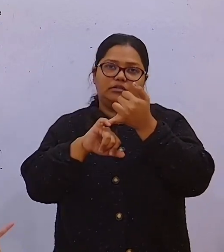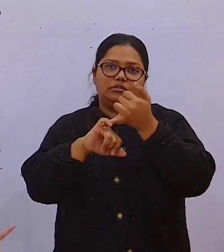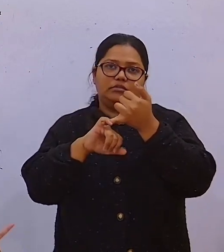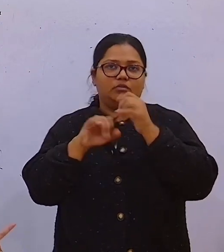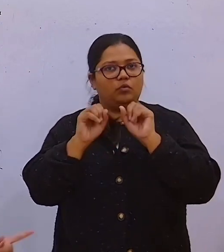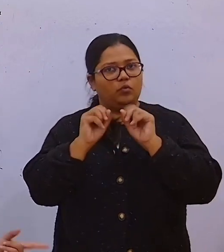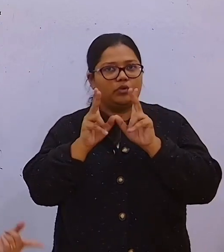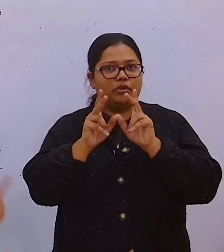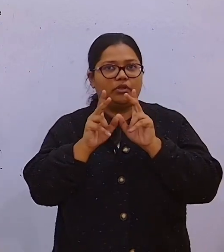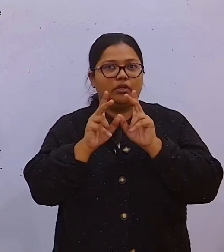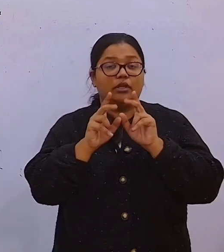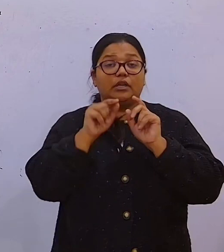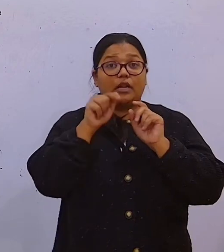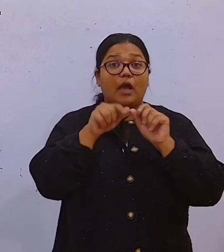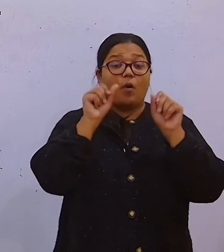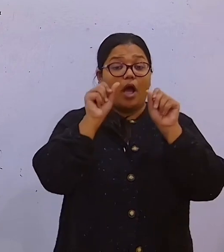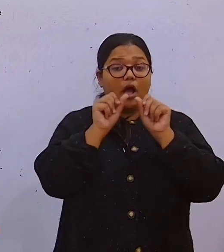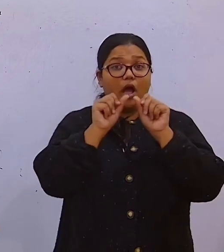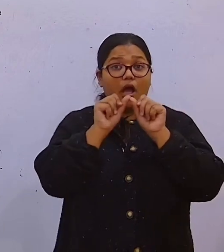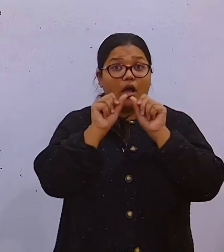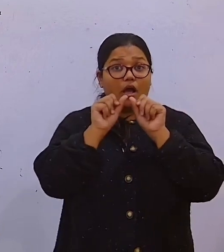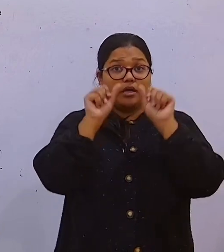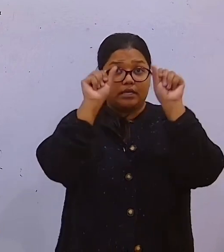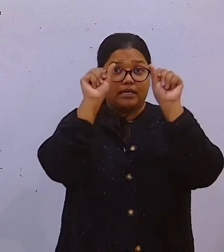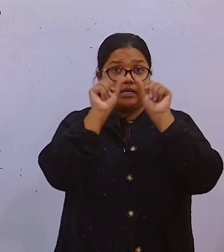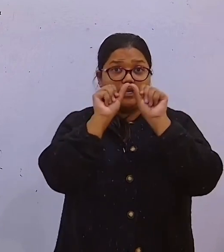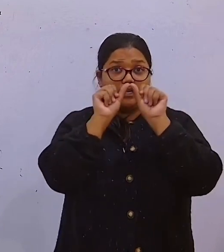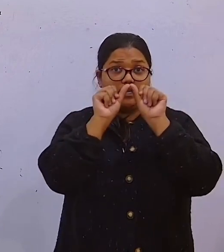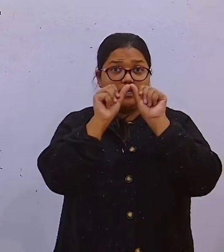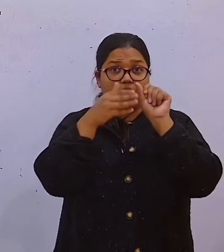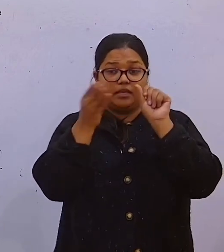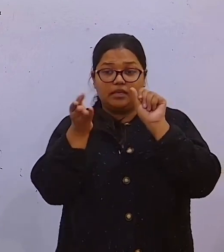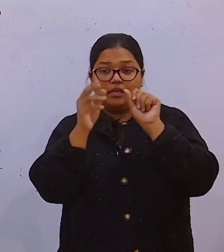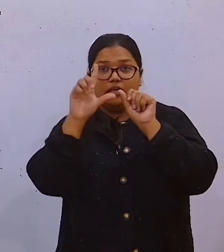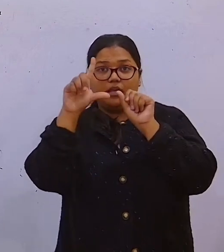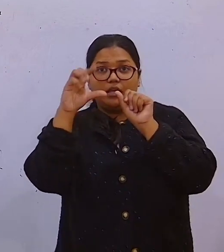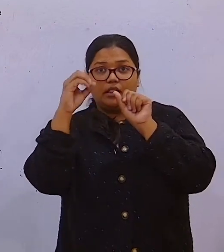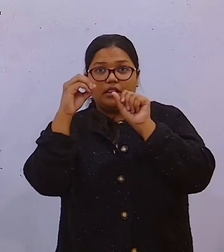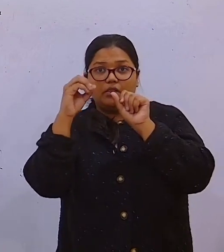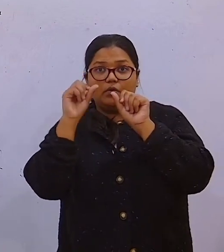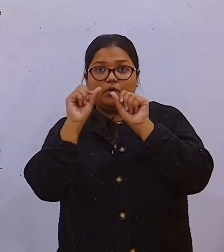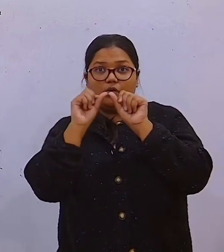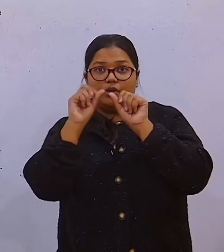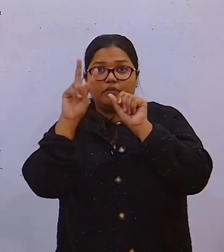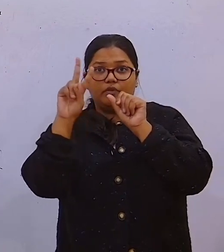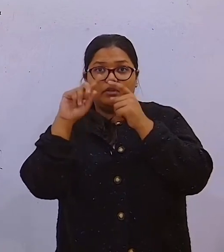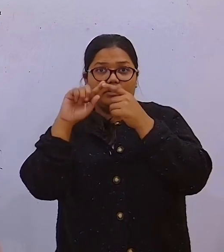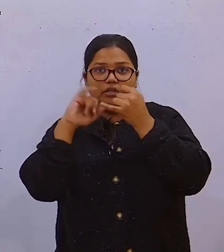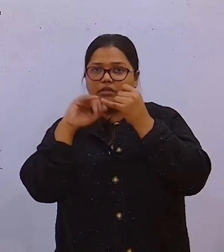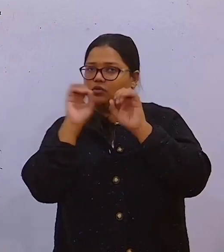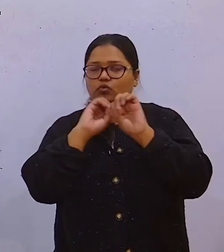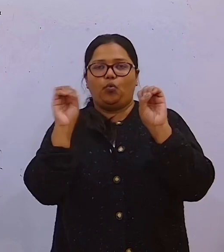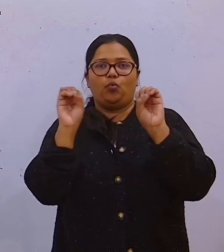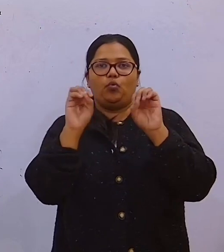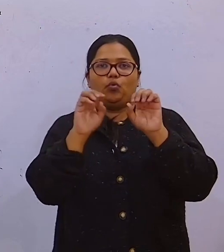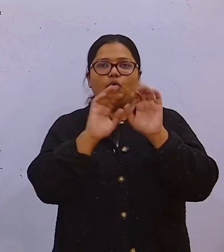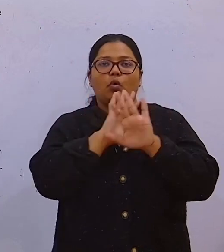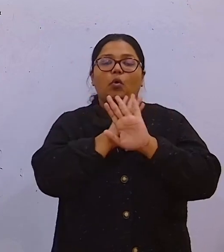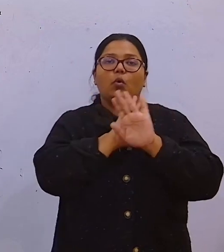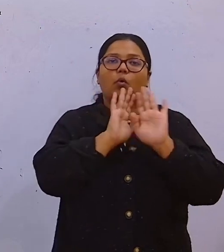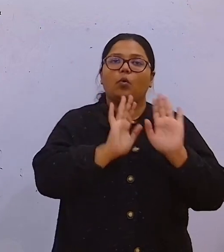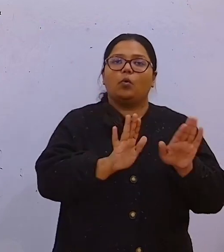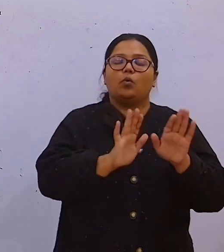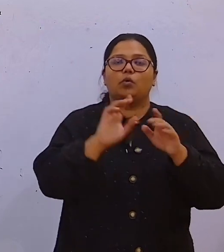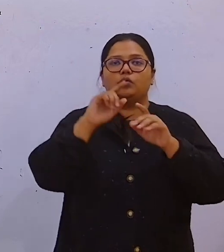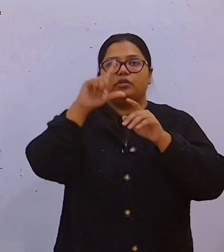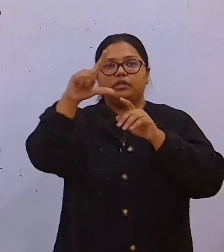अ नहीं लगाना है, अब एक सिंगल वाले के लिए लगेगा, लव और पीस में, क्लियर हो रहा है क्या ये चीज,